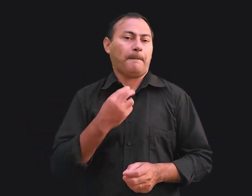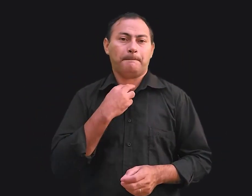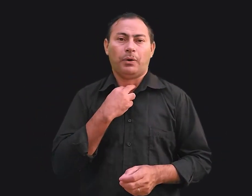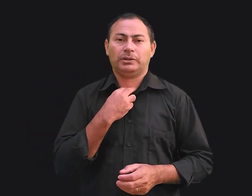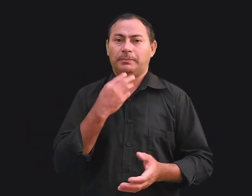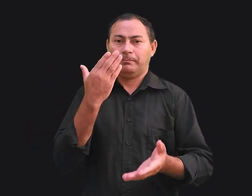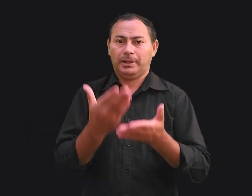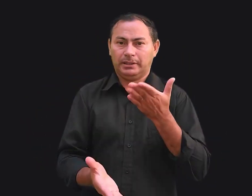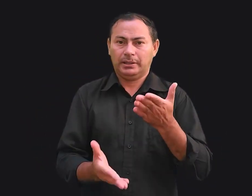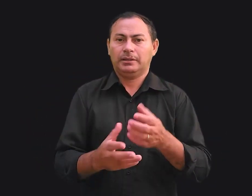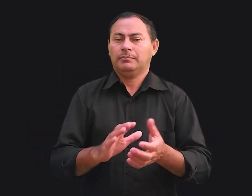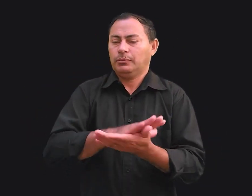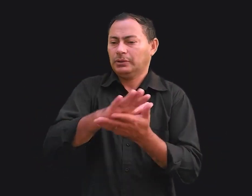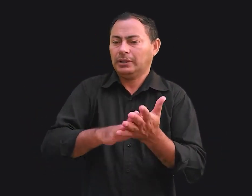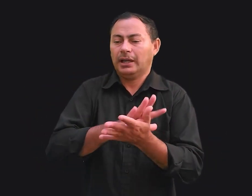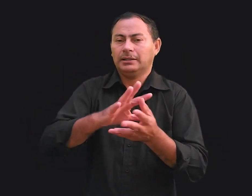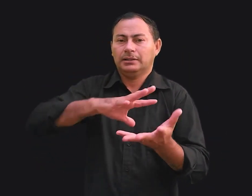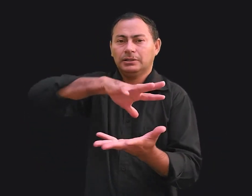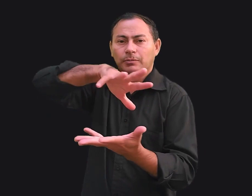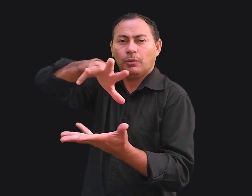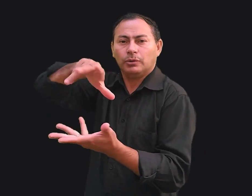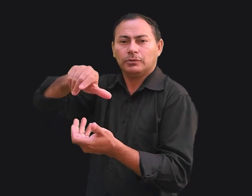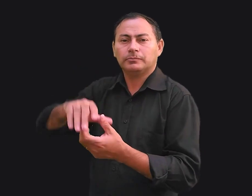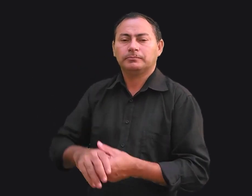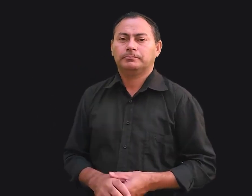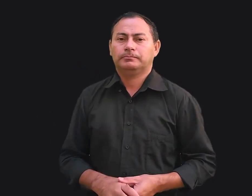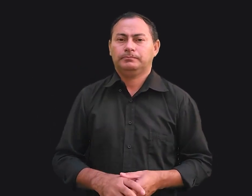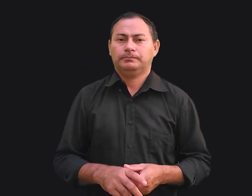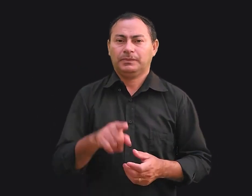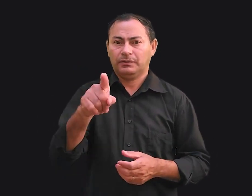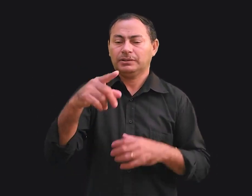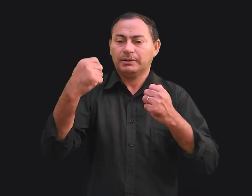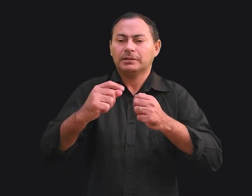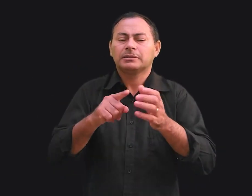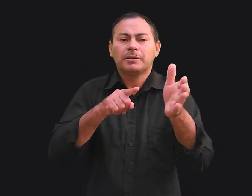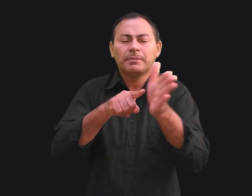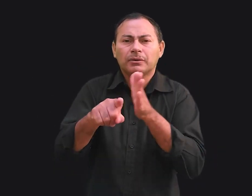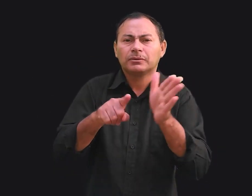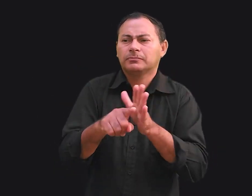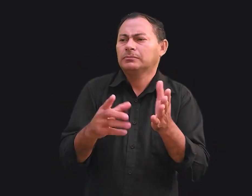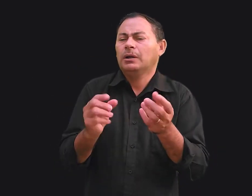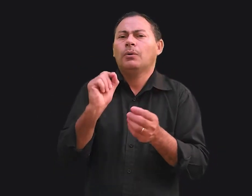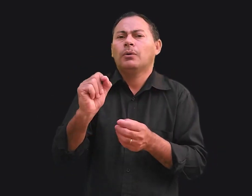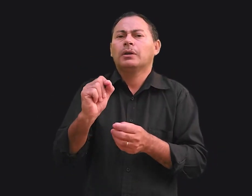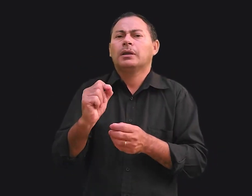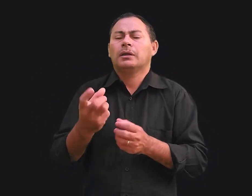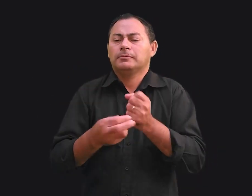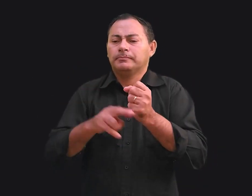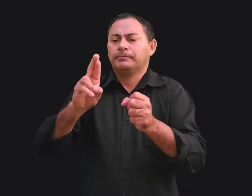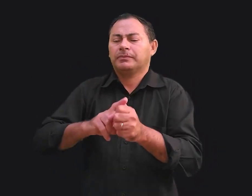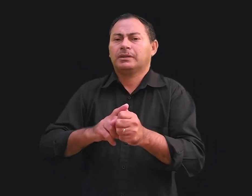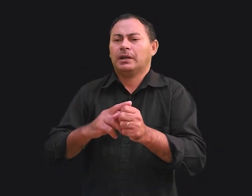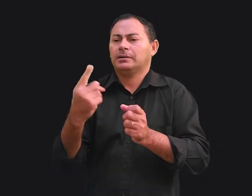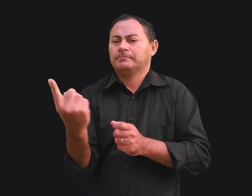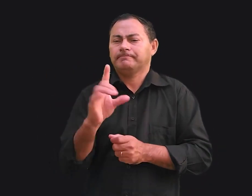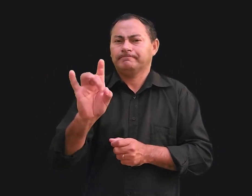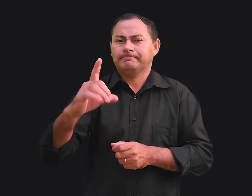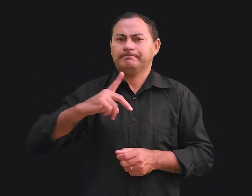pode perder por nada deste mundo. Você deve estar se perguntando o que a recuperação da